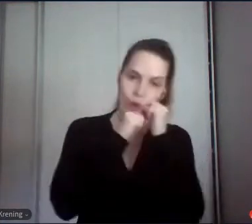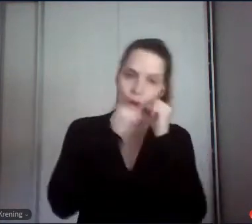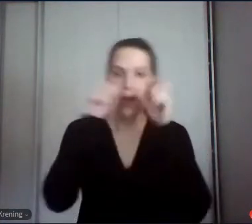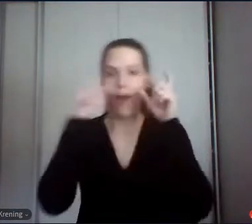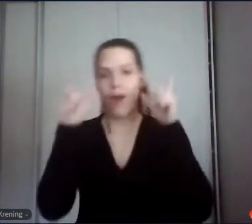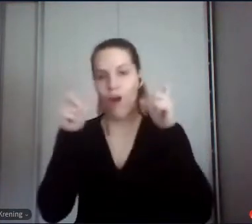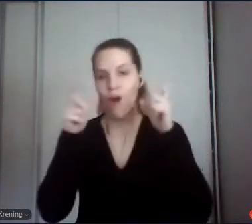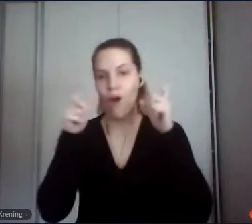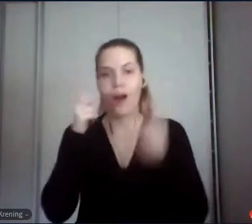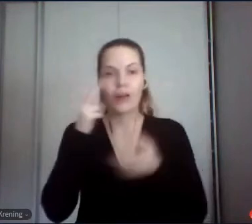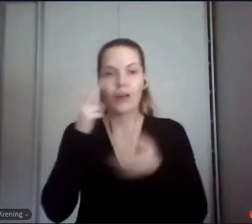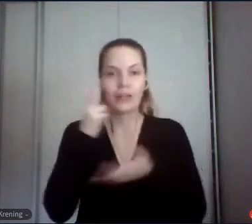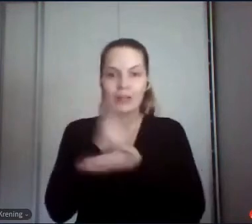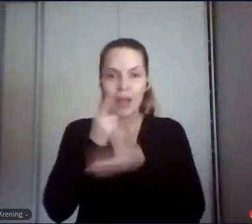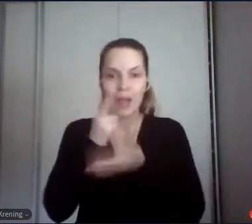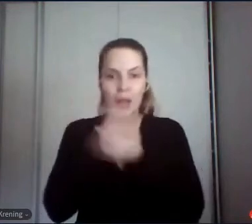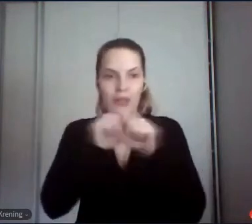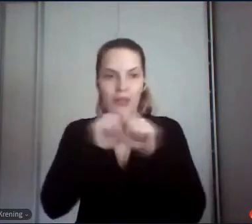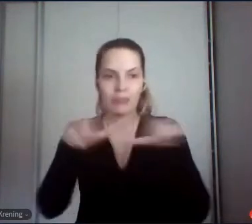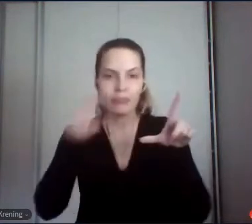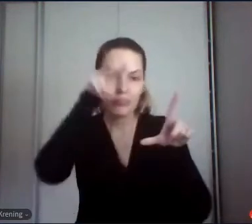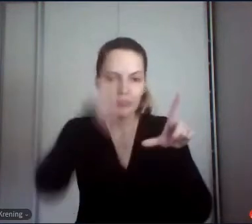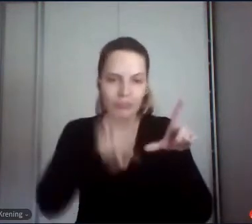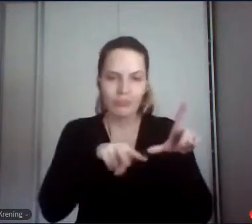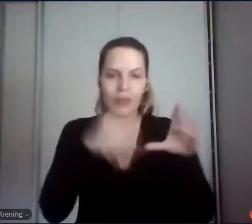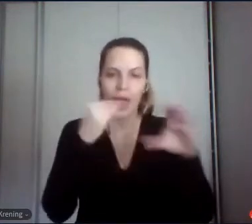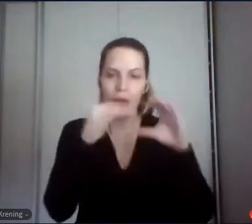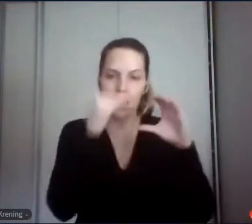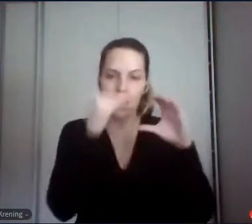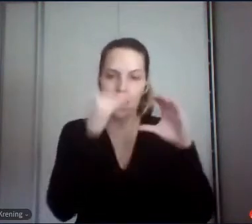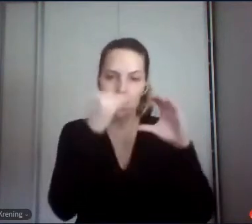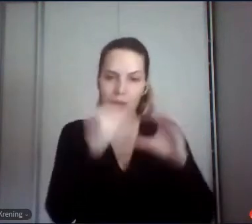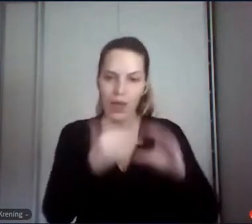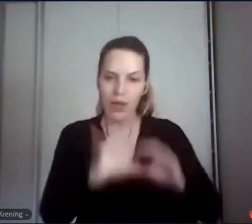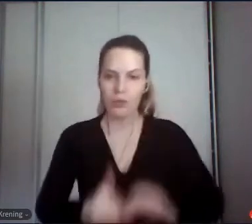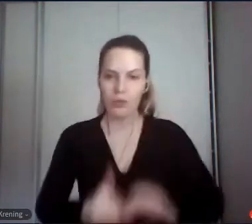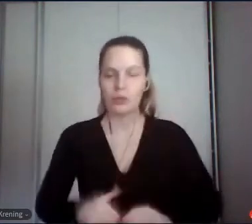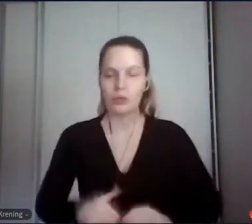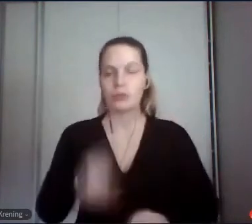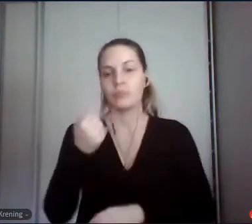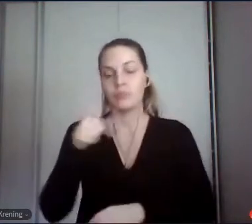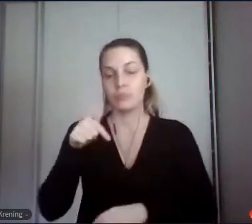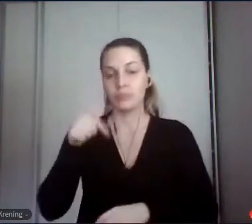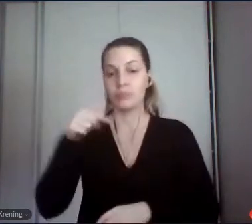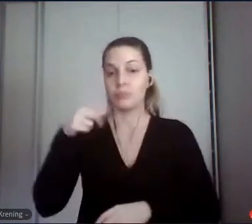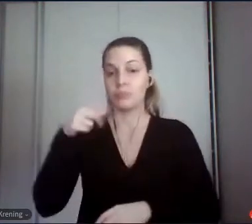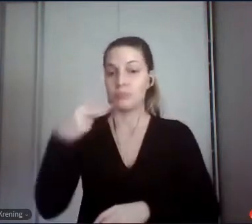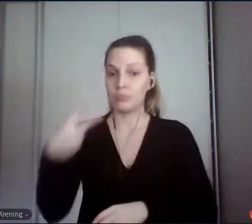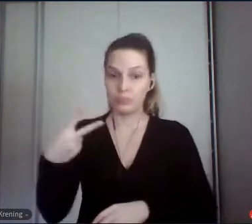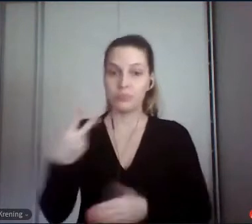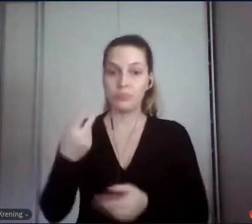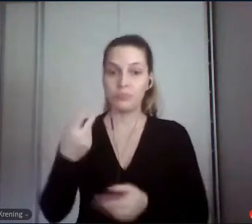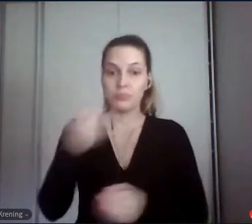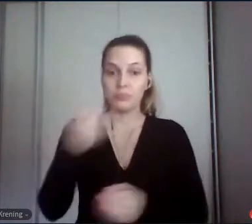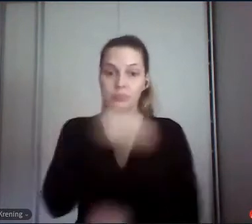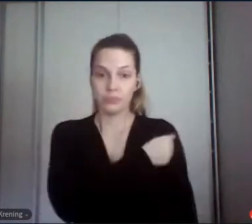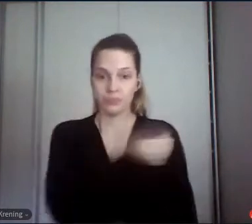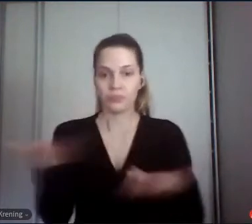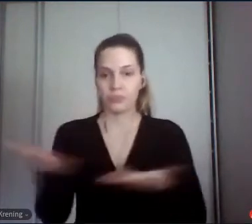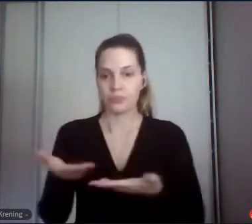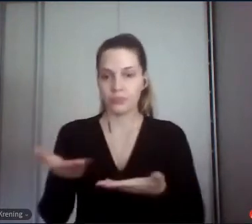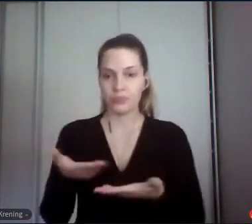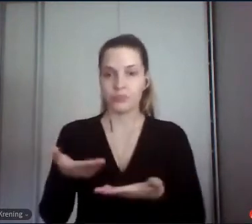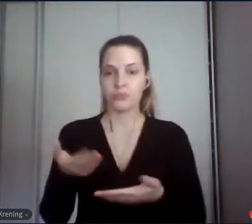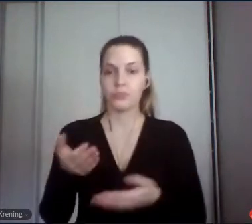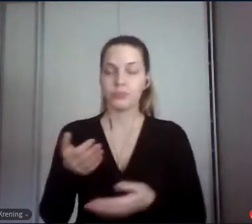e-mails, e os 272 alunos e alunas que estão na assistência estudantil